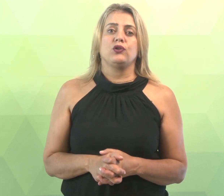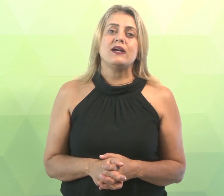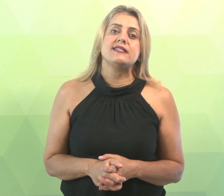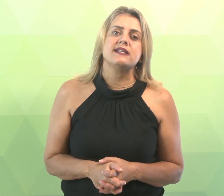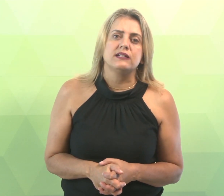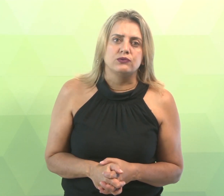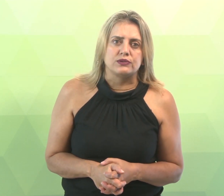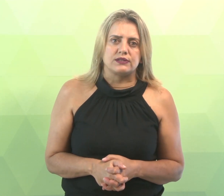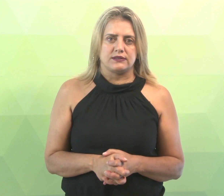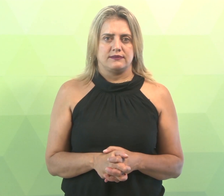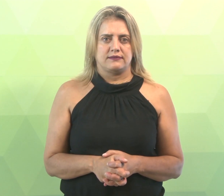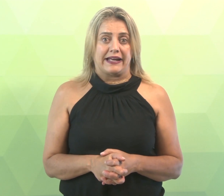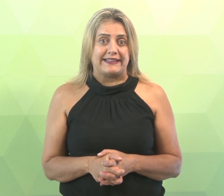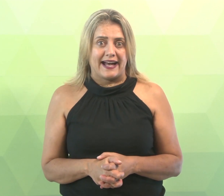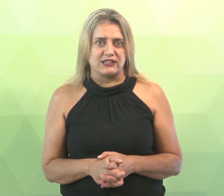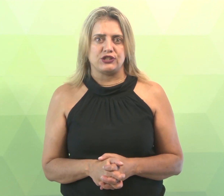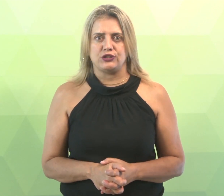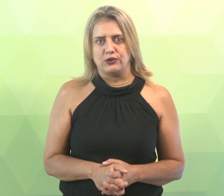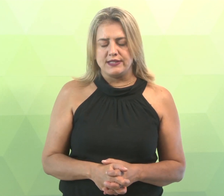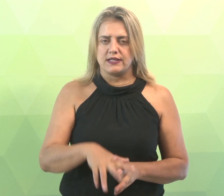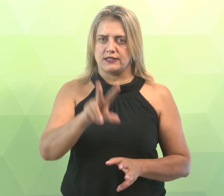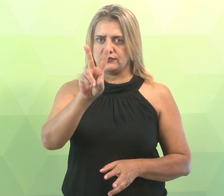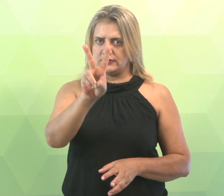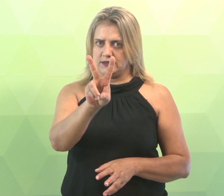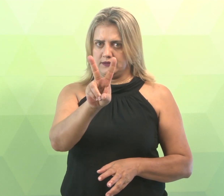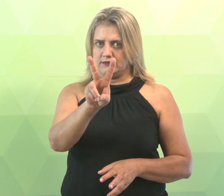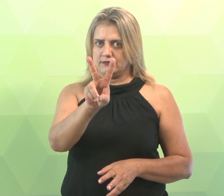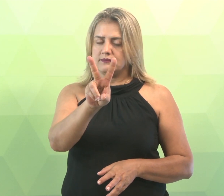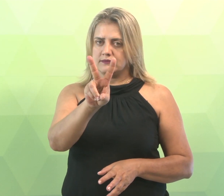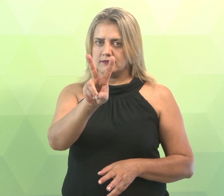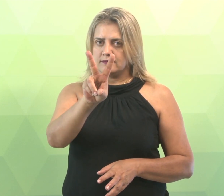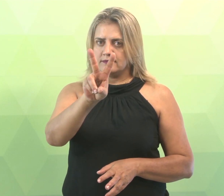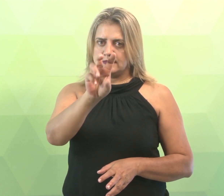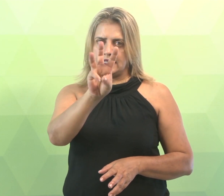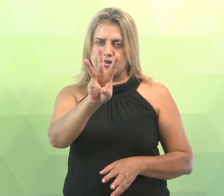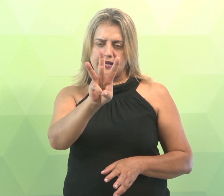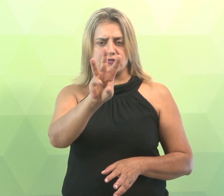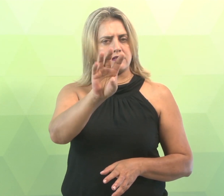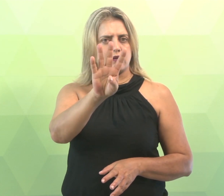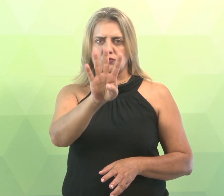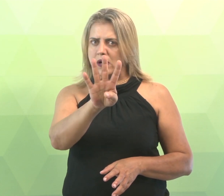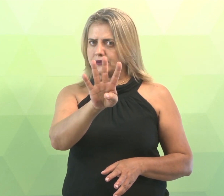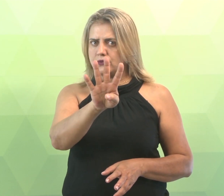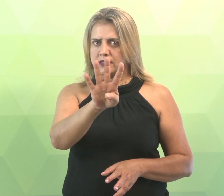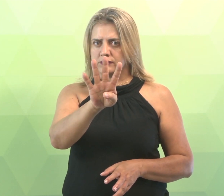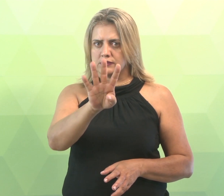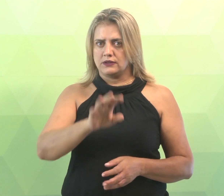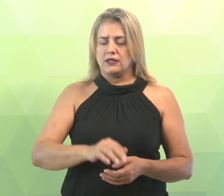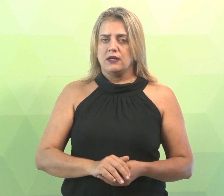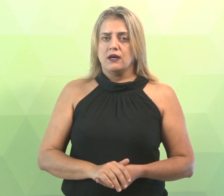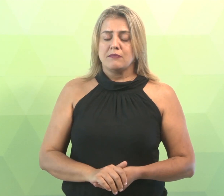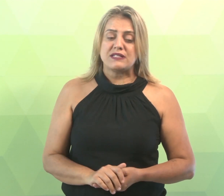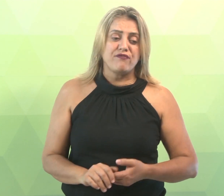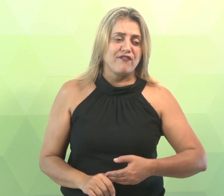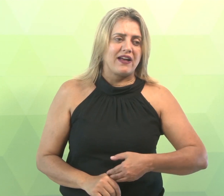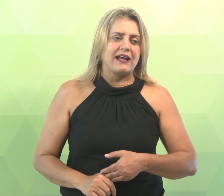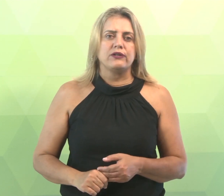2 anos, a idade de 2 anos, 3, 4 anos. Mas se eu for falar que eu